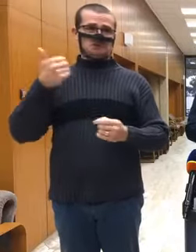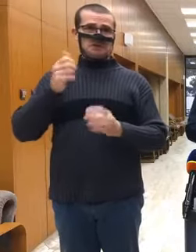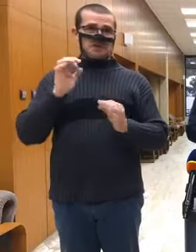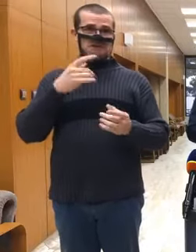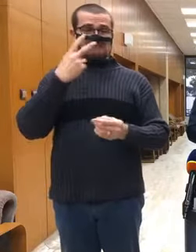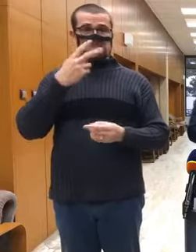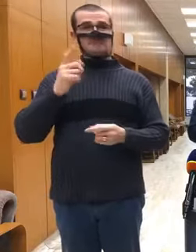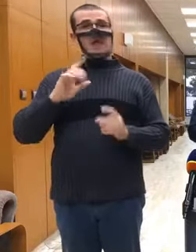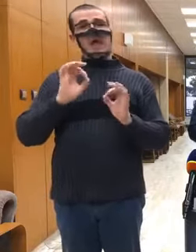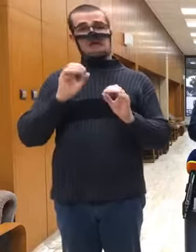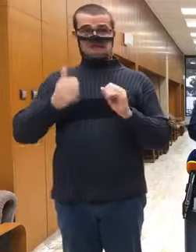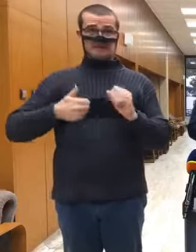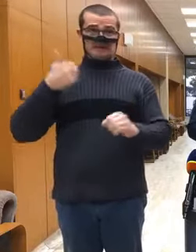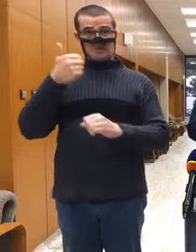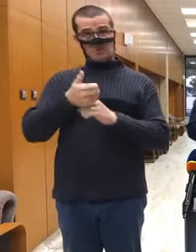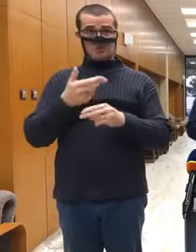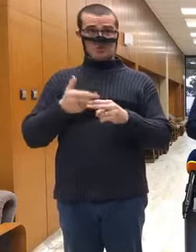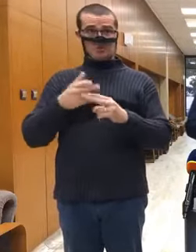Prosím?